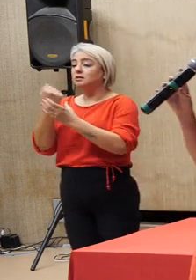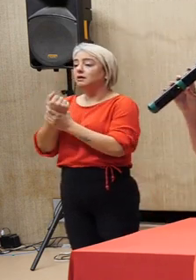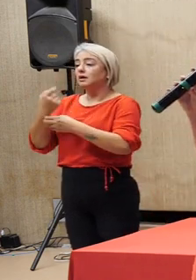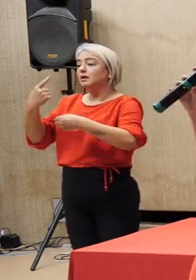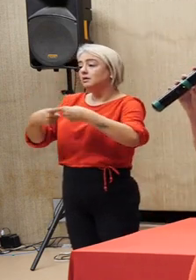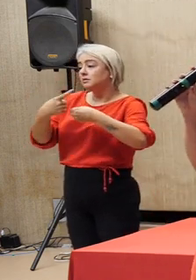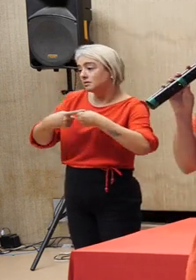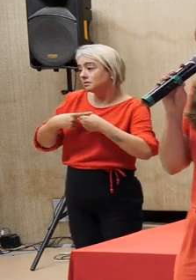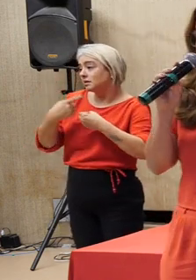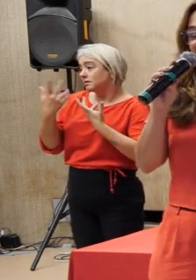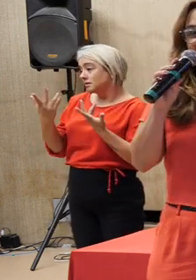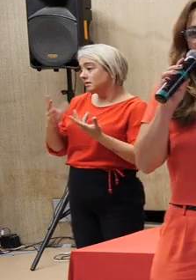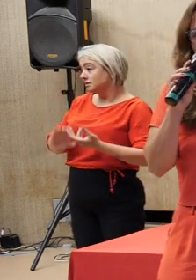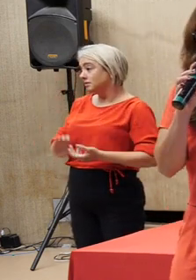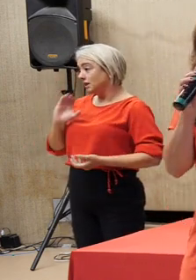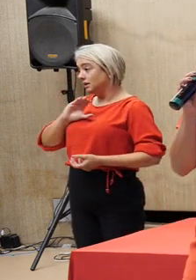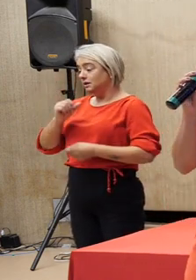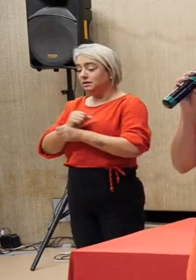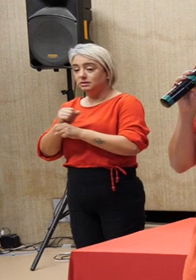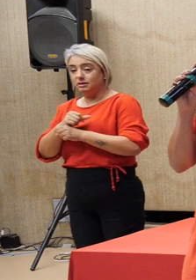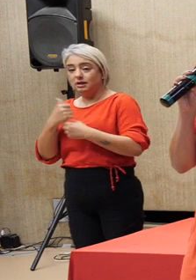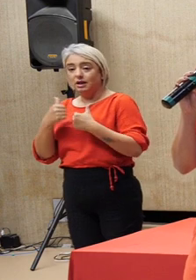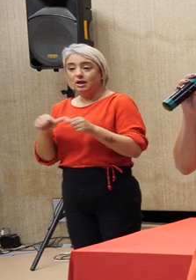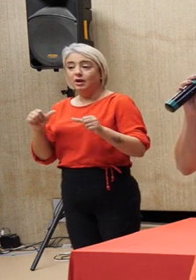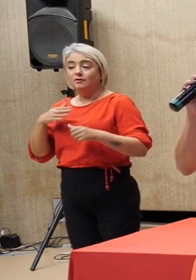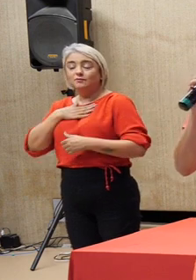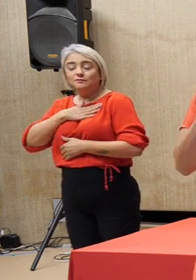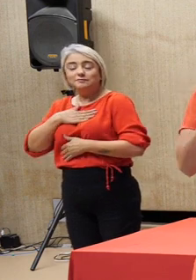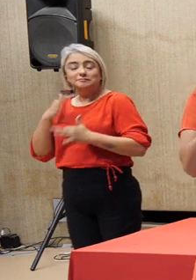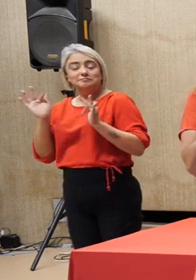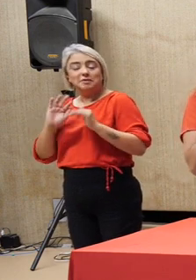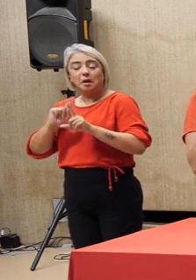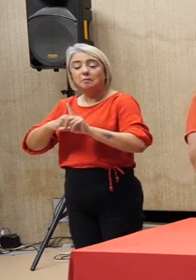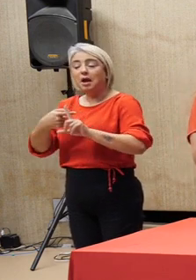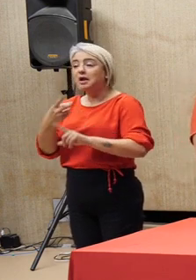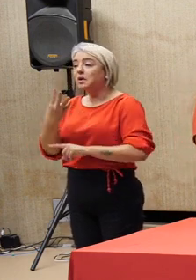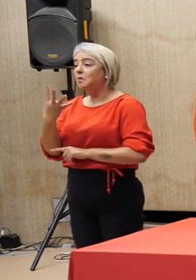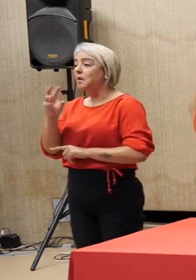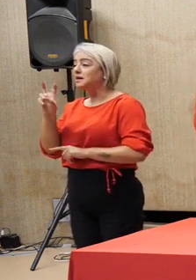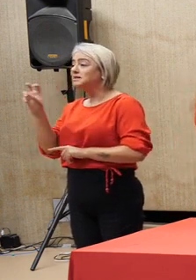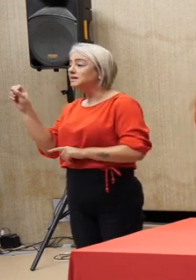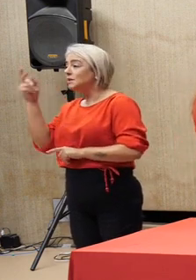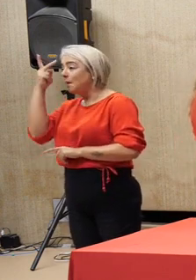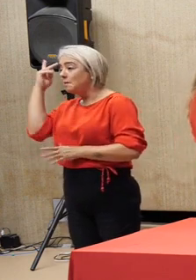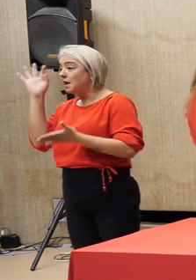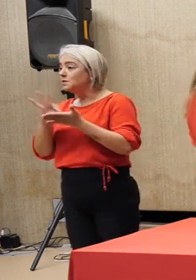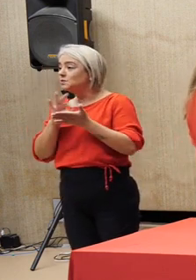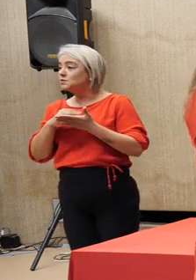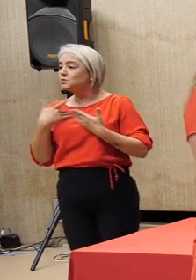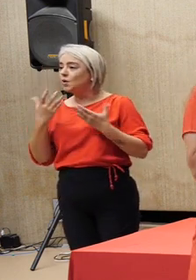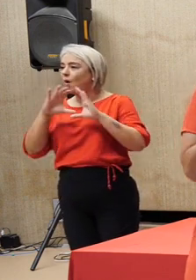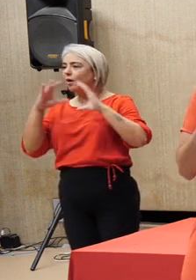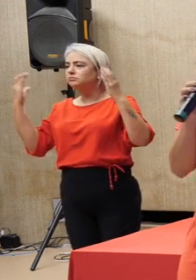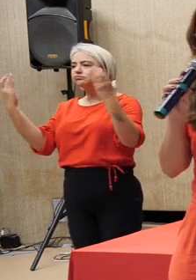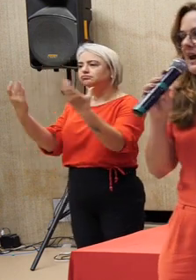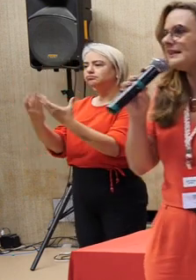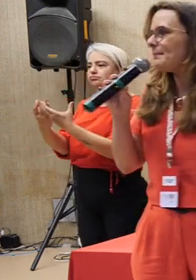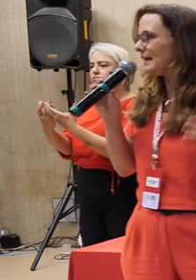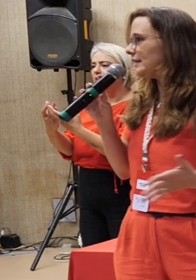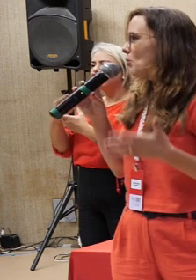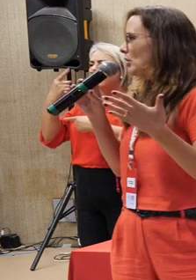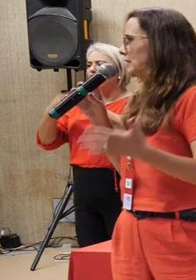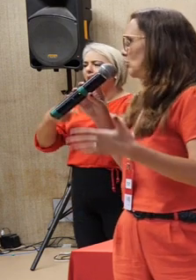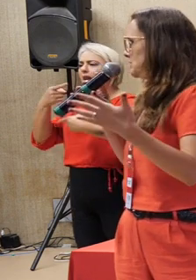Urbana e Cidadania esse ano. Eu fico, assim, muito satisfeita. Foram mais de 450 pessoas que passaram na conferência